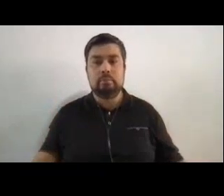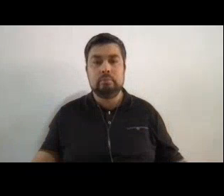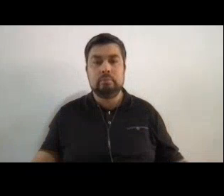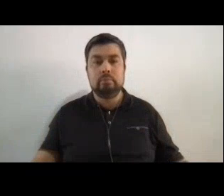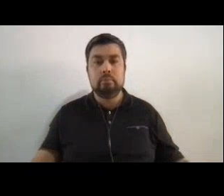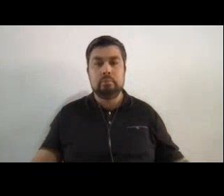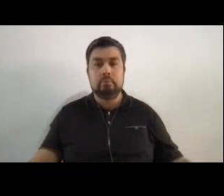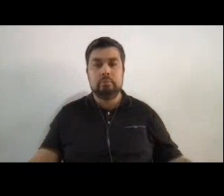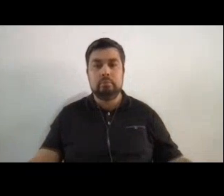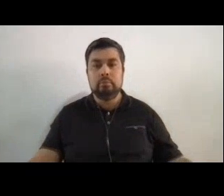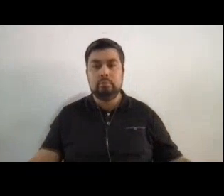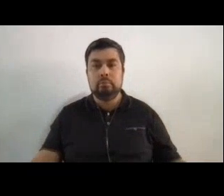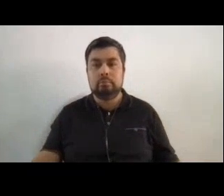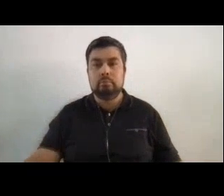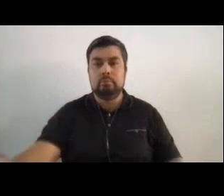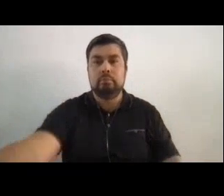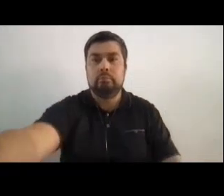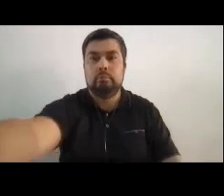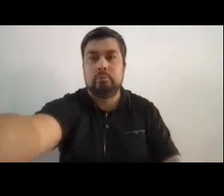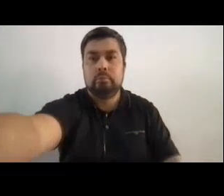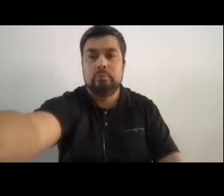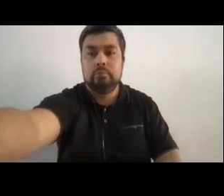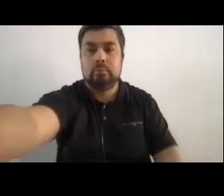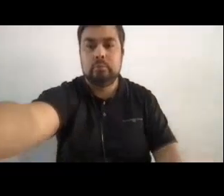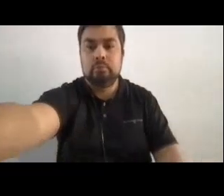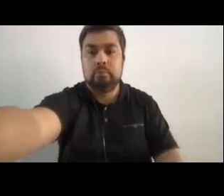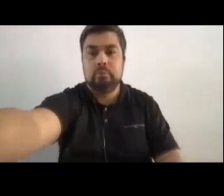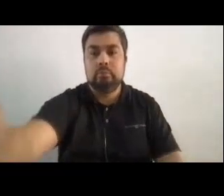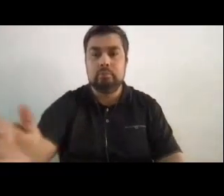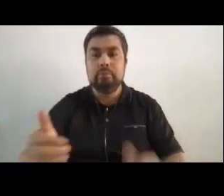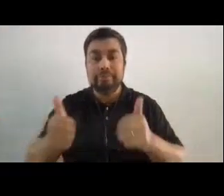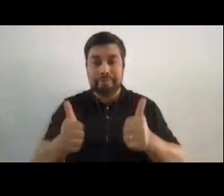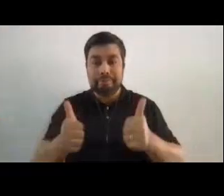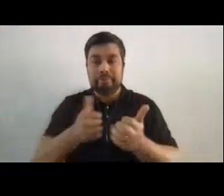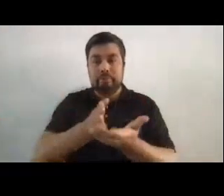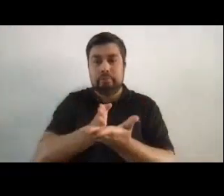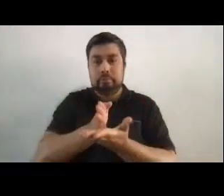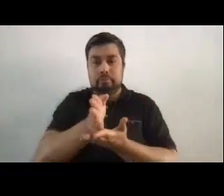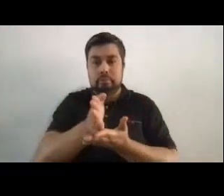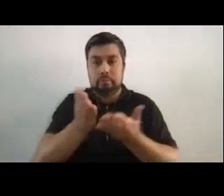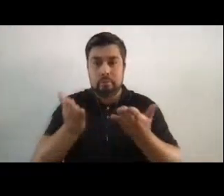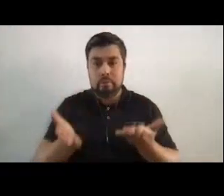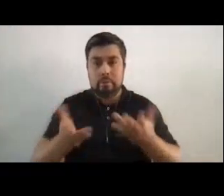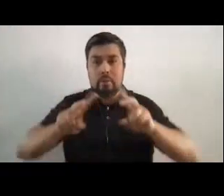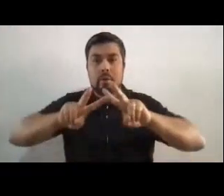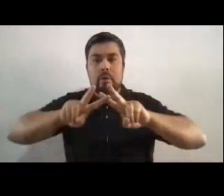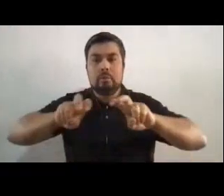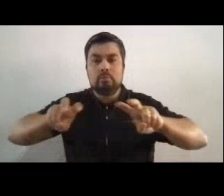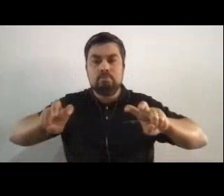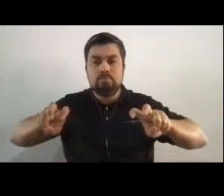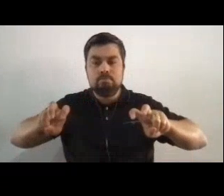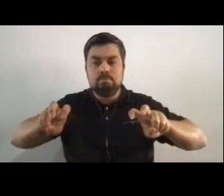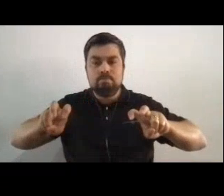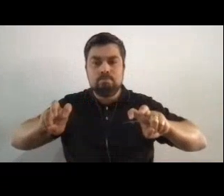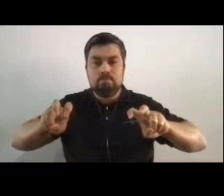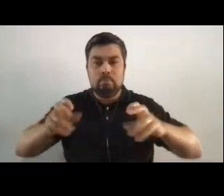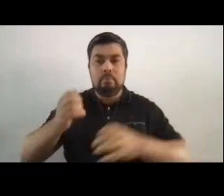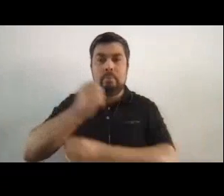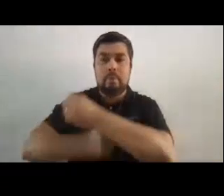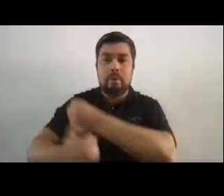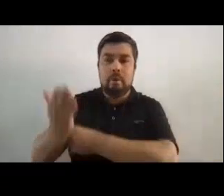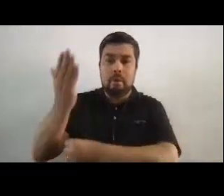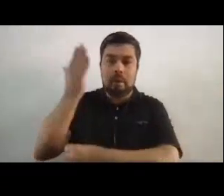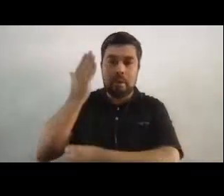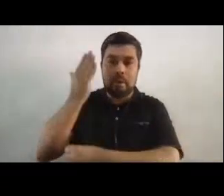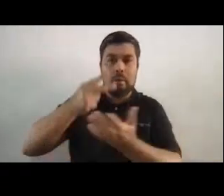Entonces, el inicio de esta investigación es el año 2014, cuando estaba cursando